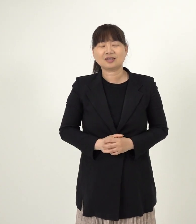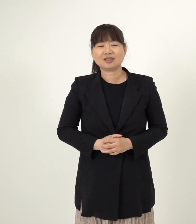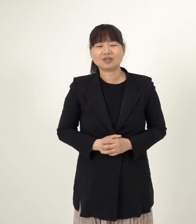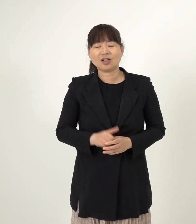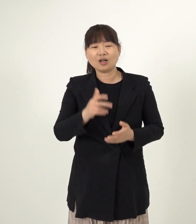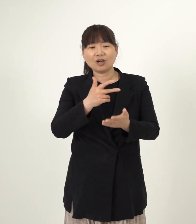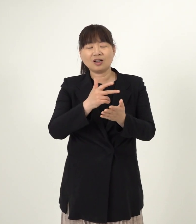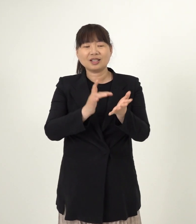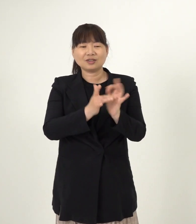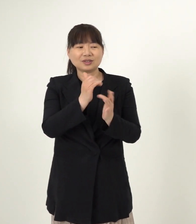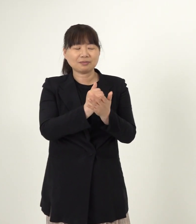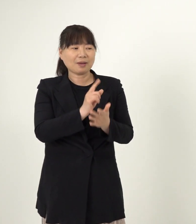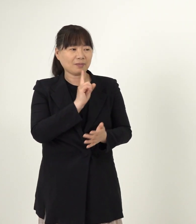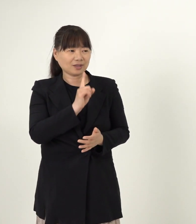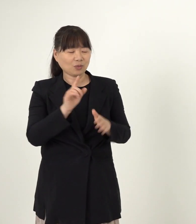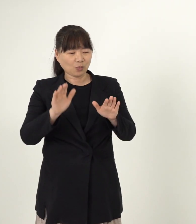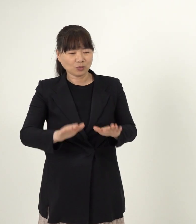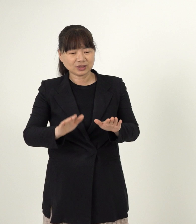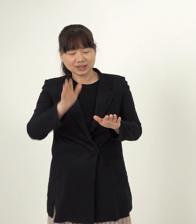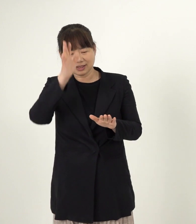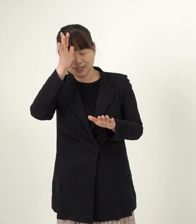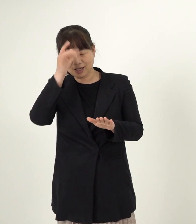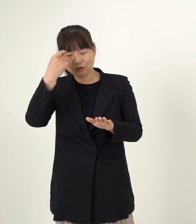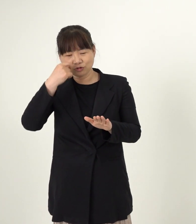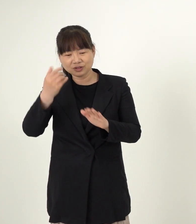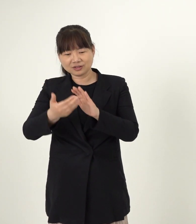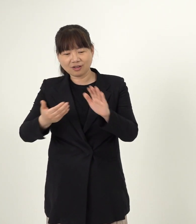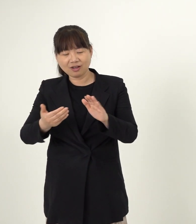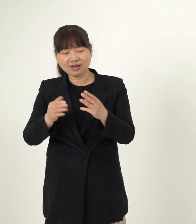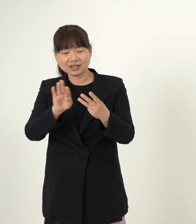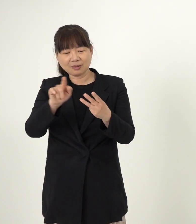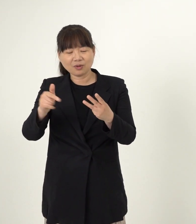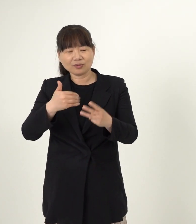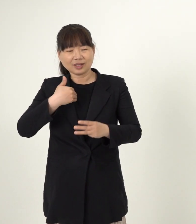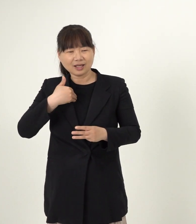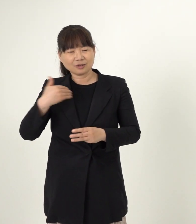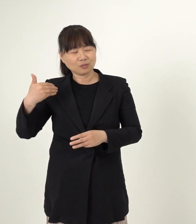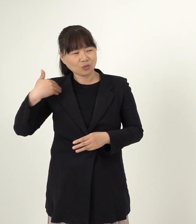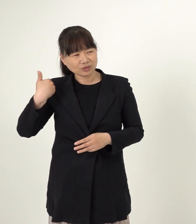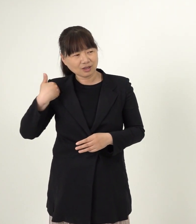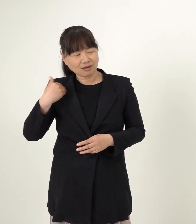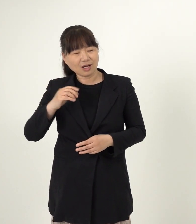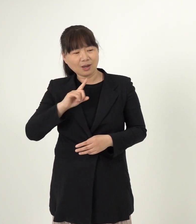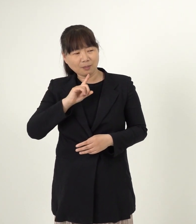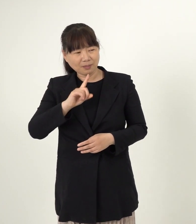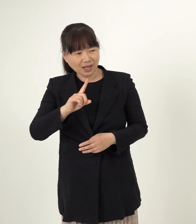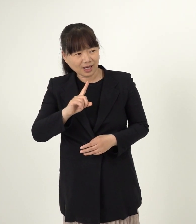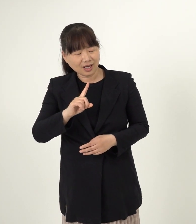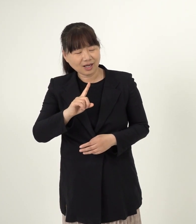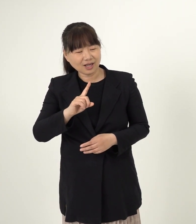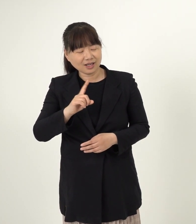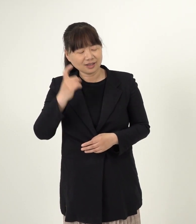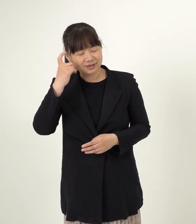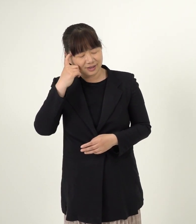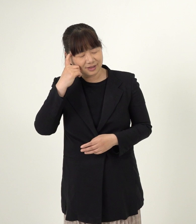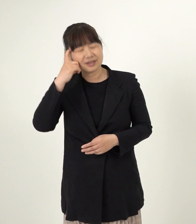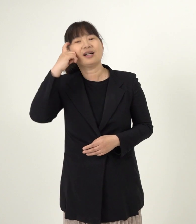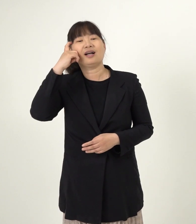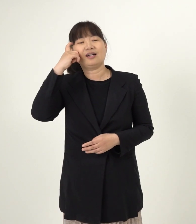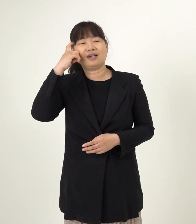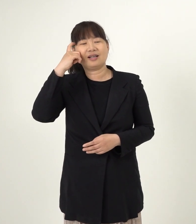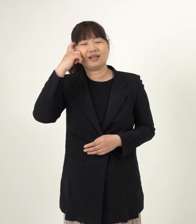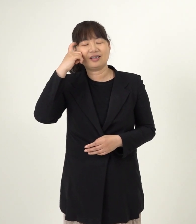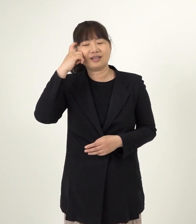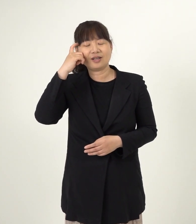주의 말씀 곧 오늘 닭울기 전에 네가 3번 나를 부인하리라 하심이